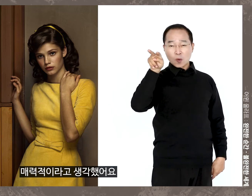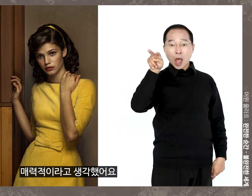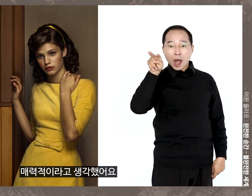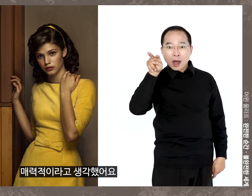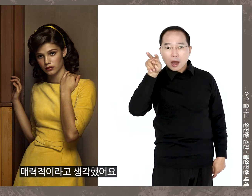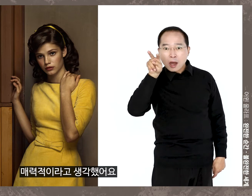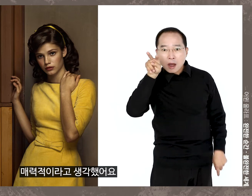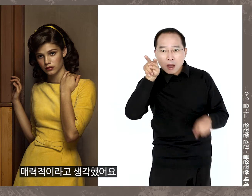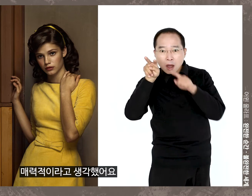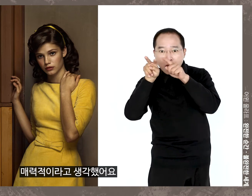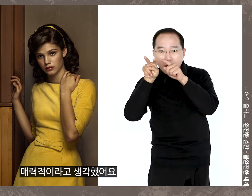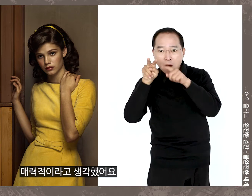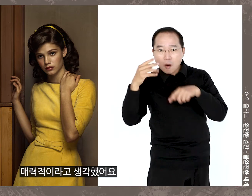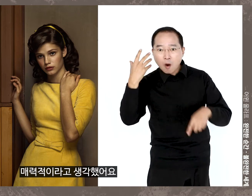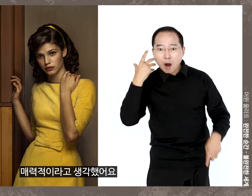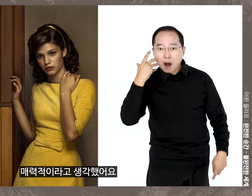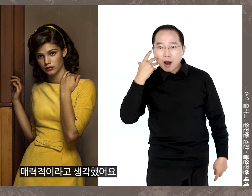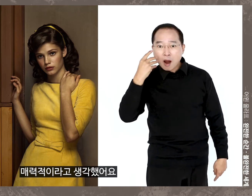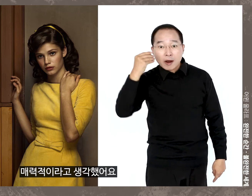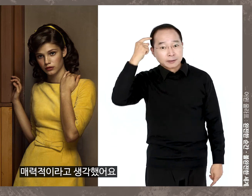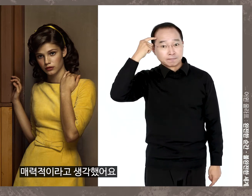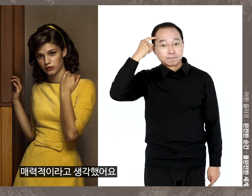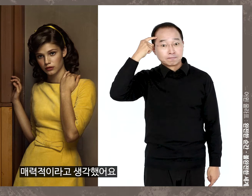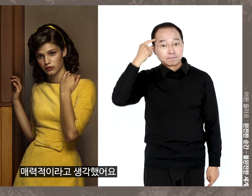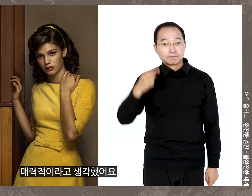매력적이라고 생각했어요.